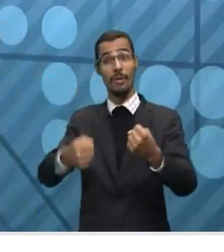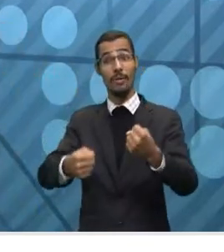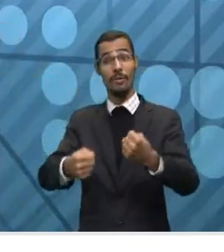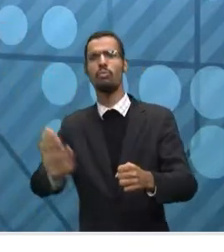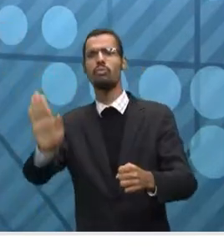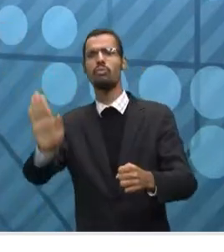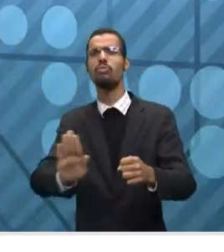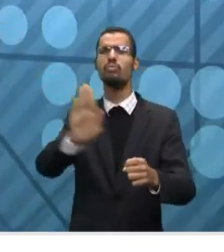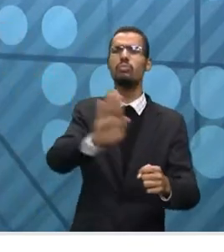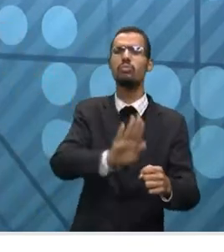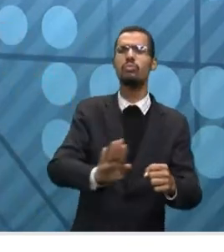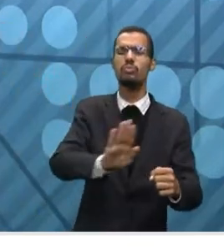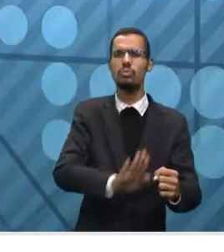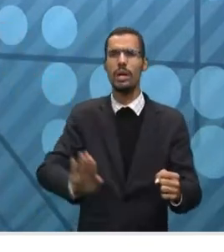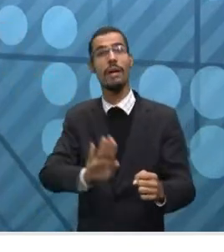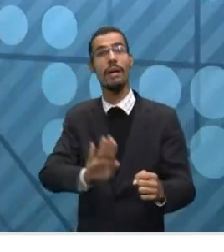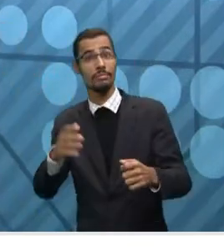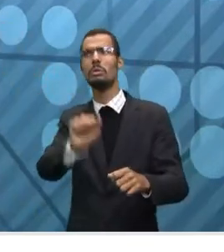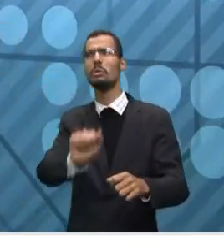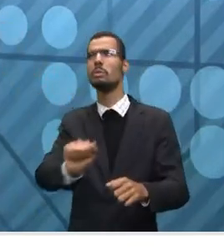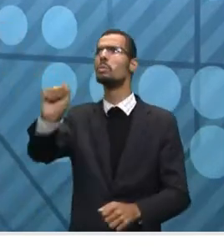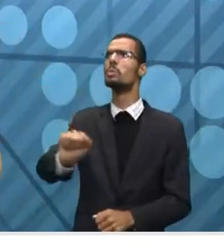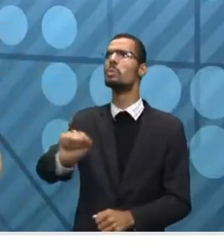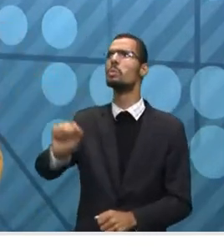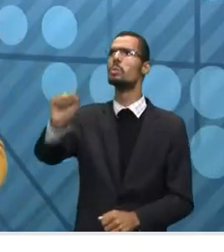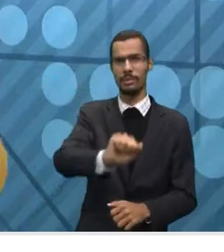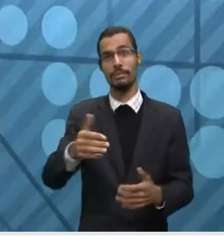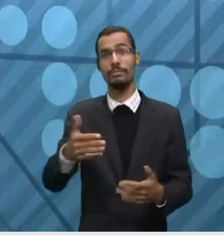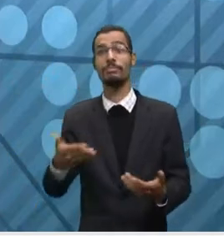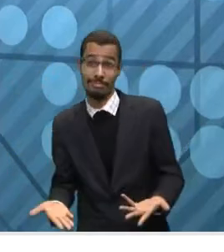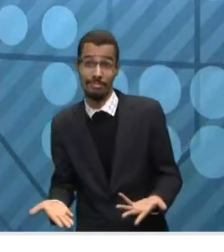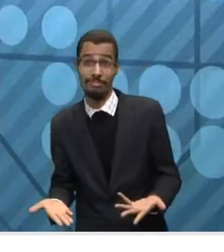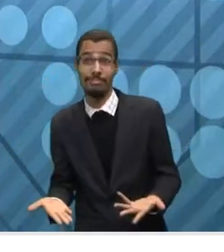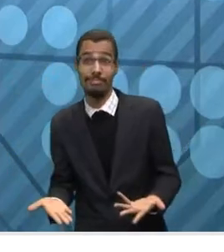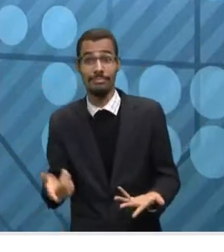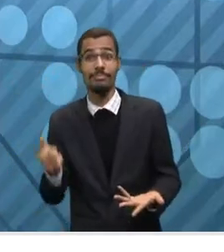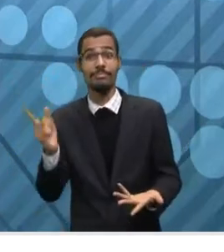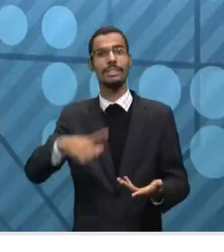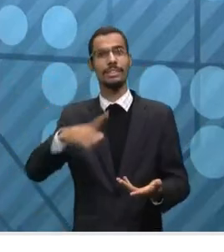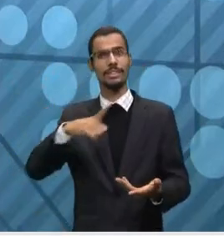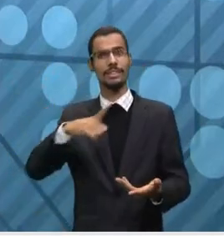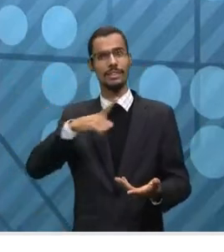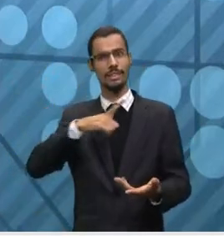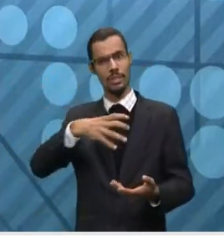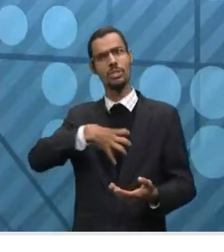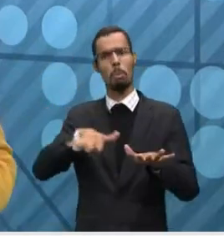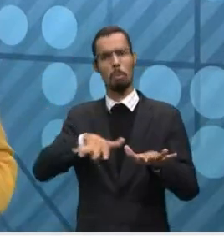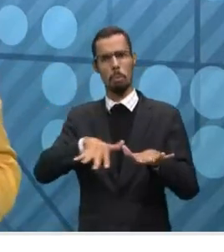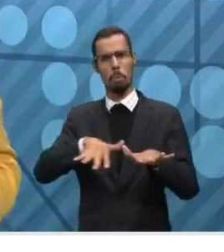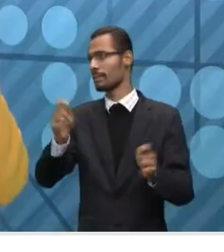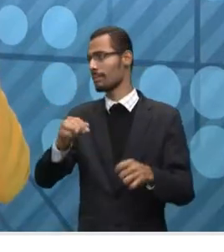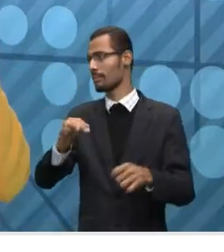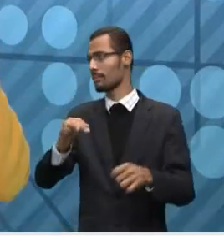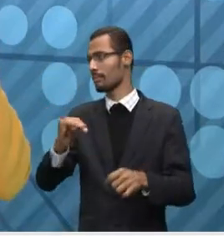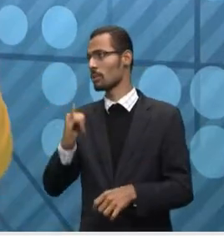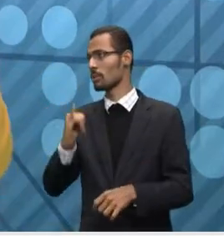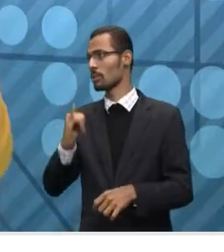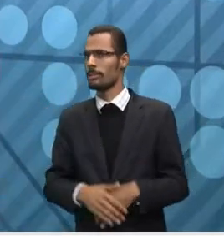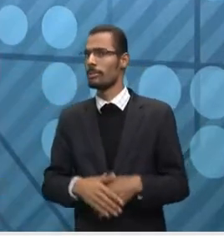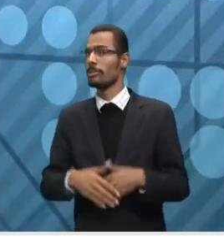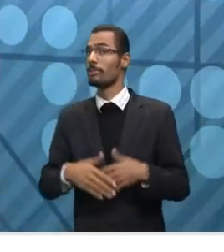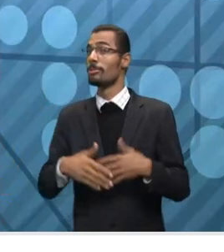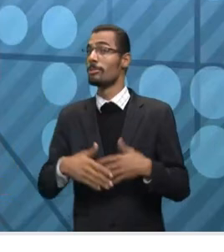você vai lavar o carro? Limpar. Ou seja, tem tipo de movimento.